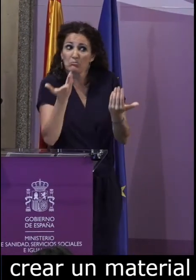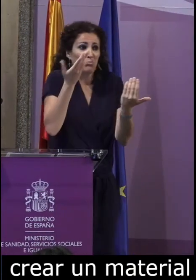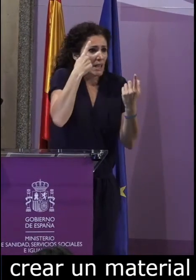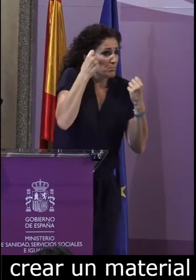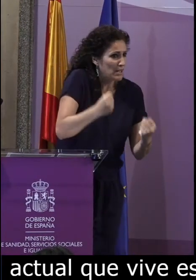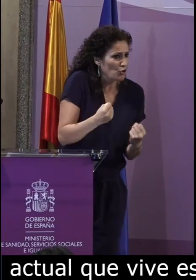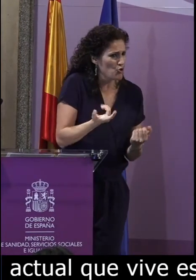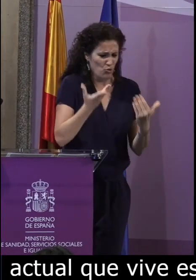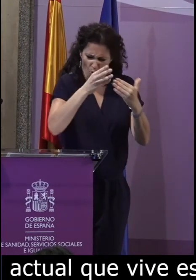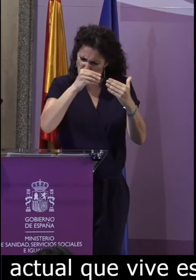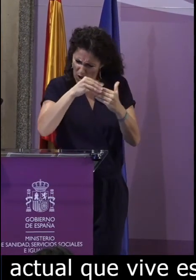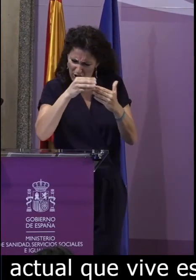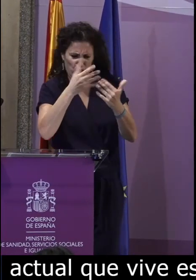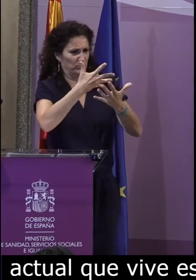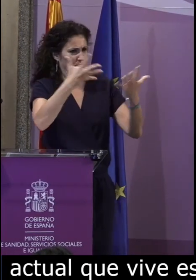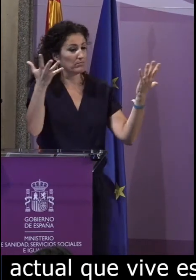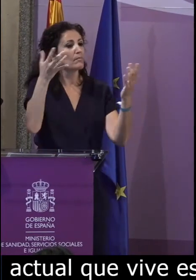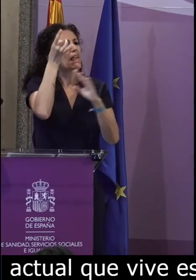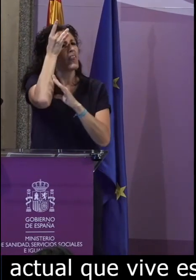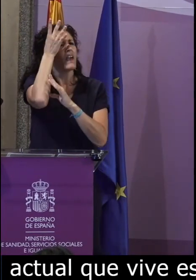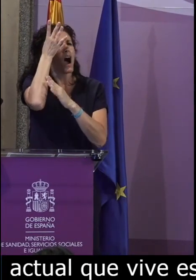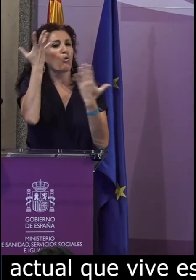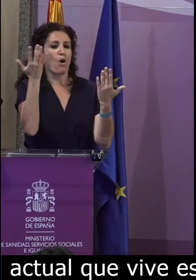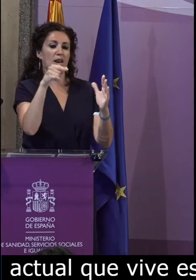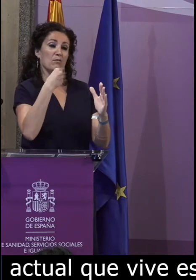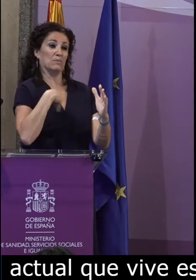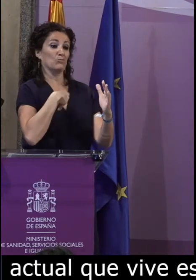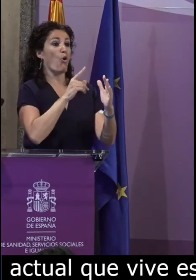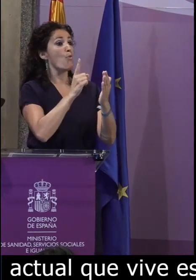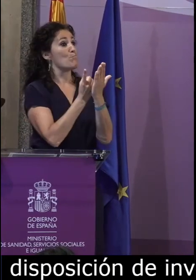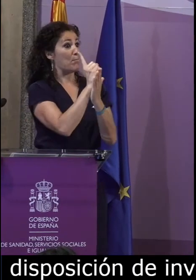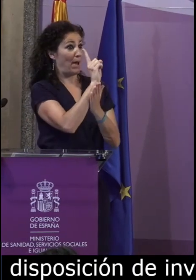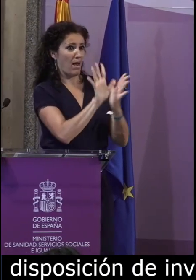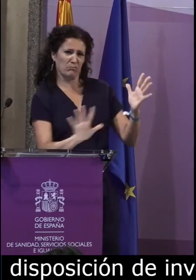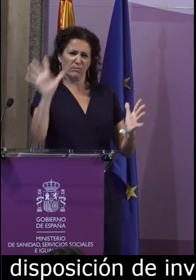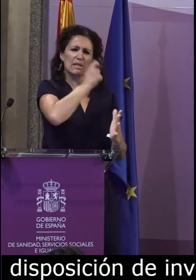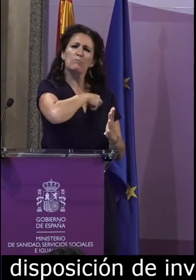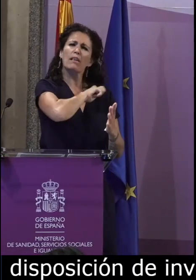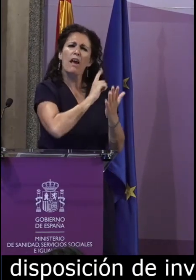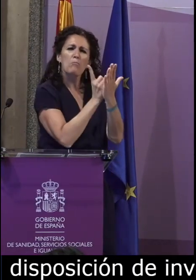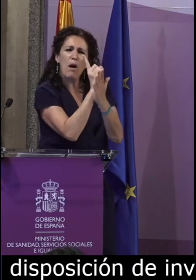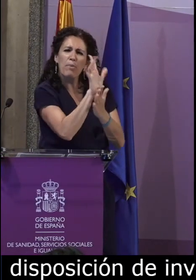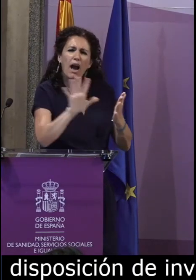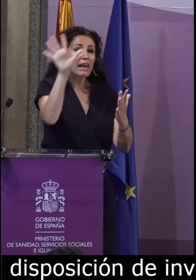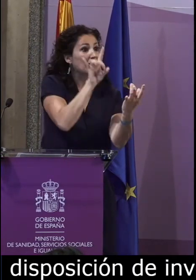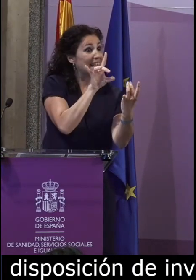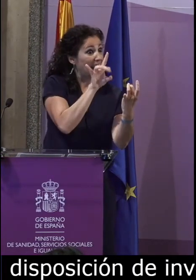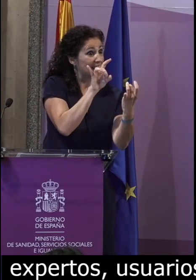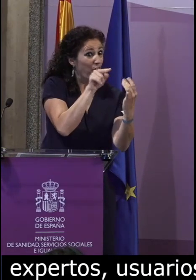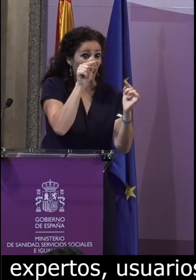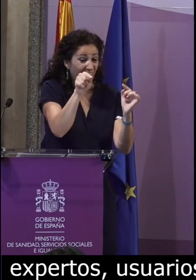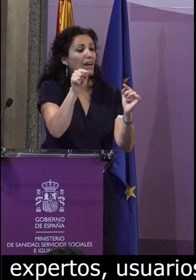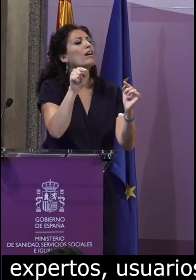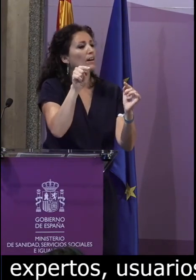profesionales, expertos, usuarios con la idea última de crear un mapa interactivo